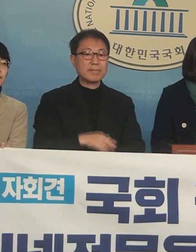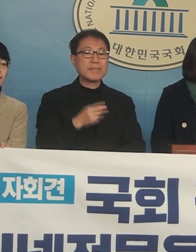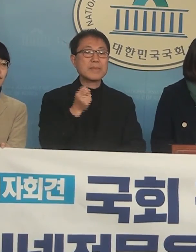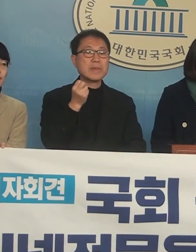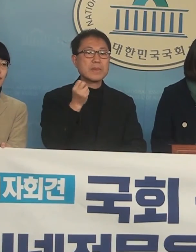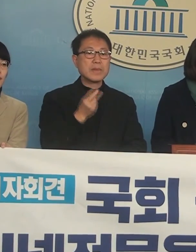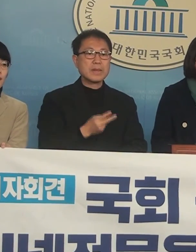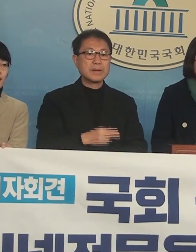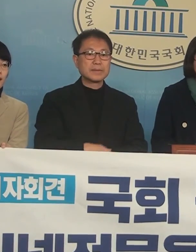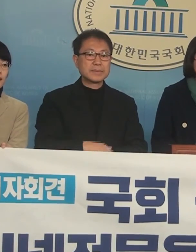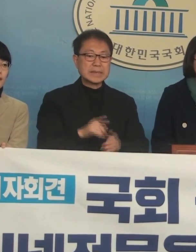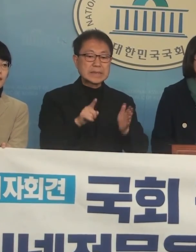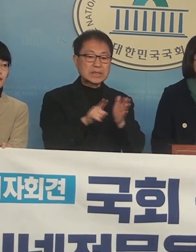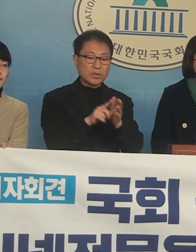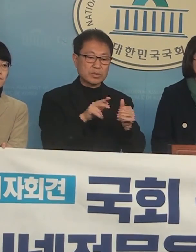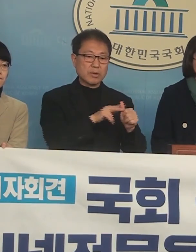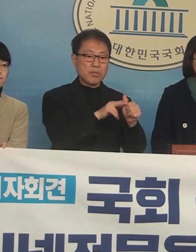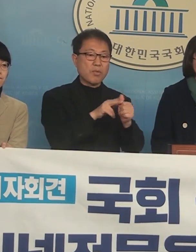그리고